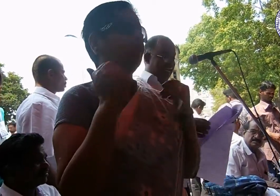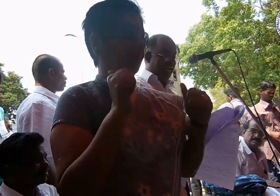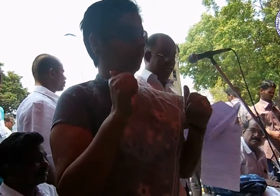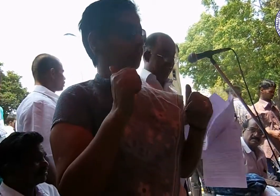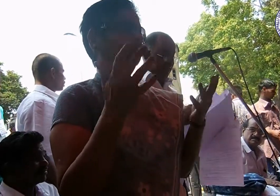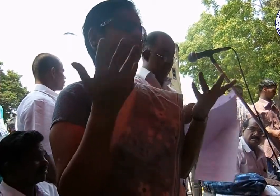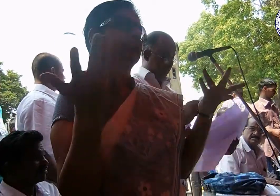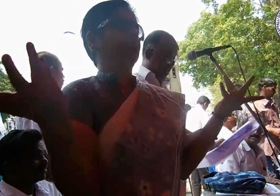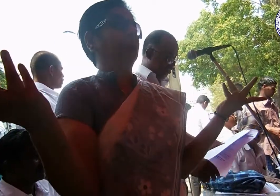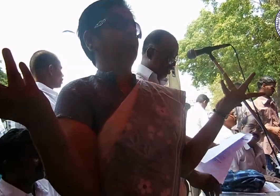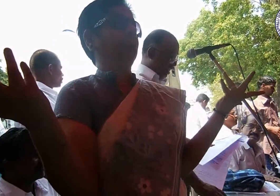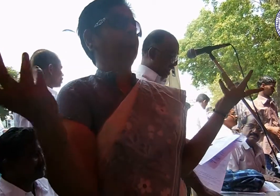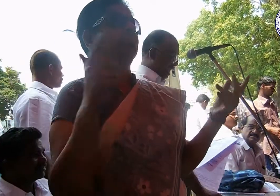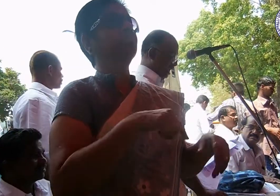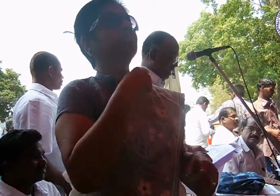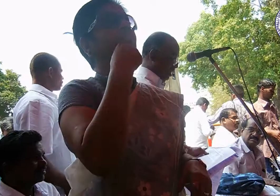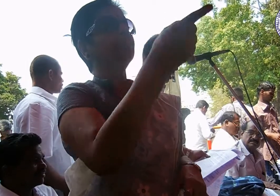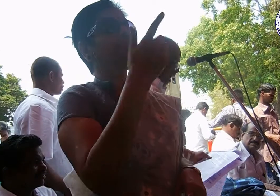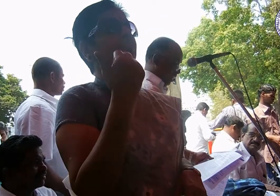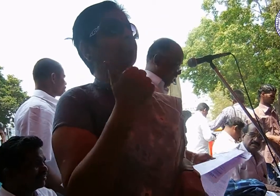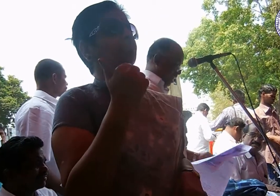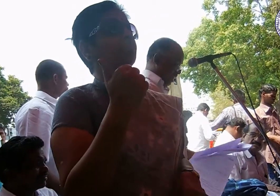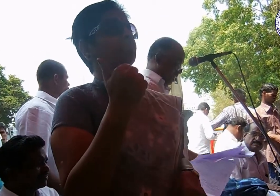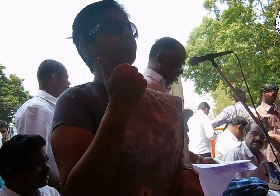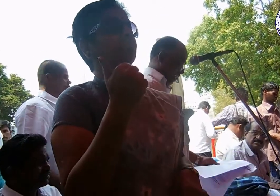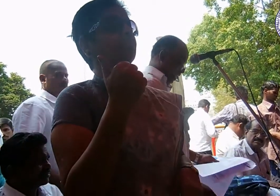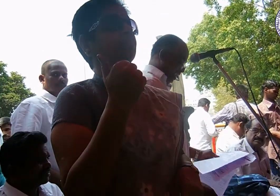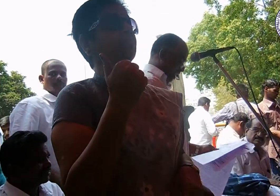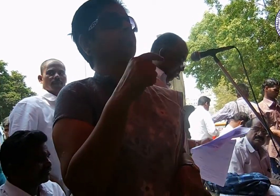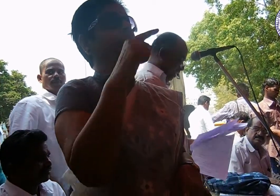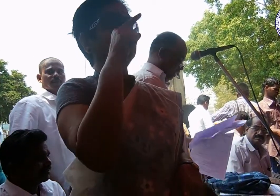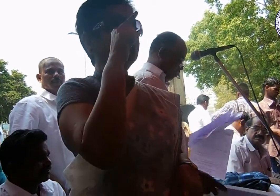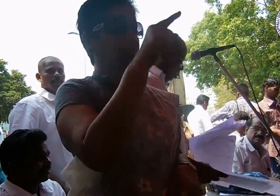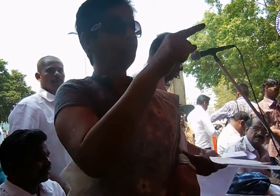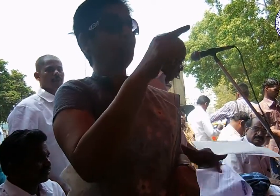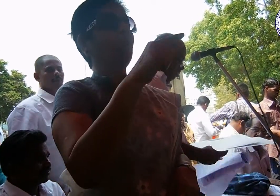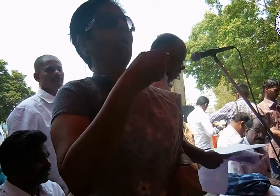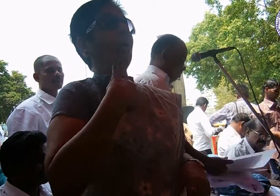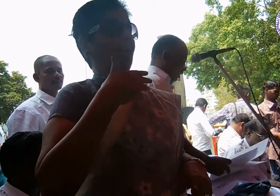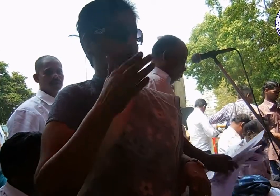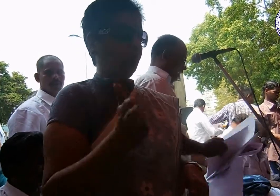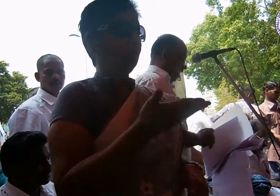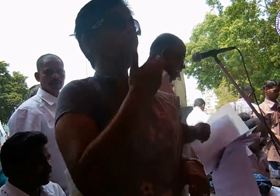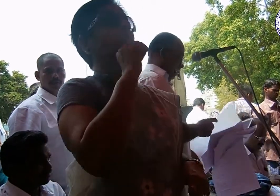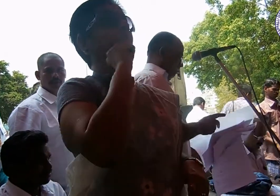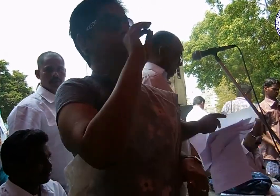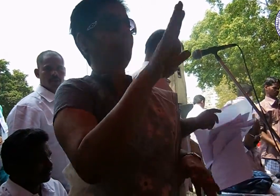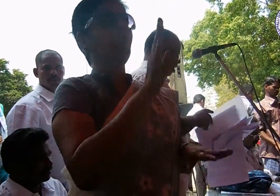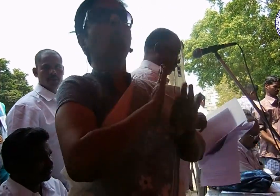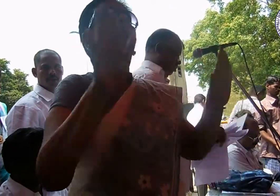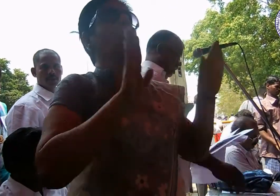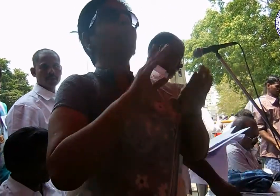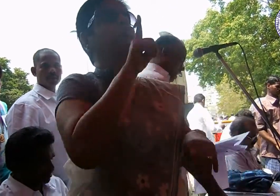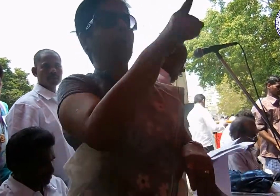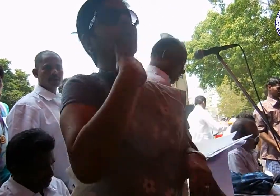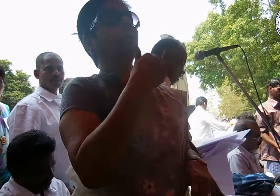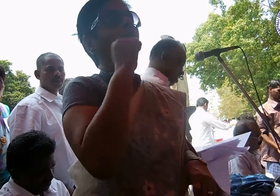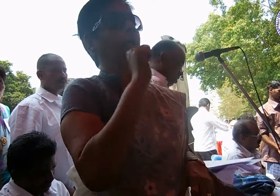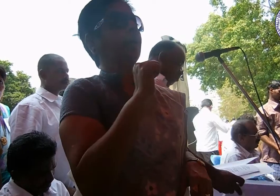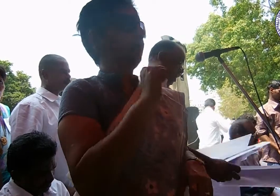நடக்கல என்ன சொல்றீங்க அத நீங்க நிறைவேற்றுவோம் அப்படின்னு சொல்றீங்களா இல்ல நிறைவேற்ற மாட்டோம்னு சொல்றீங்களா